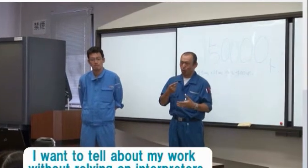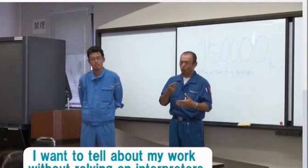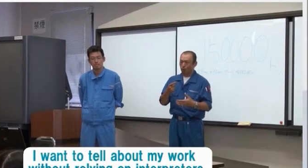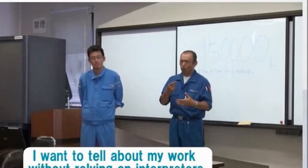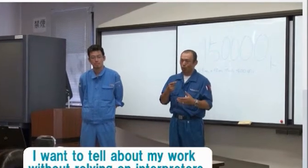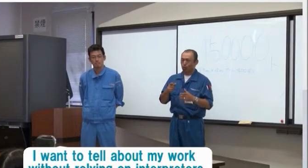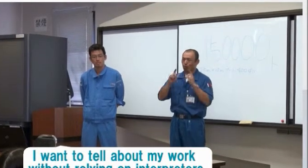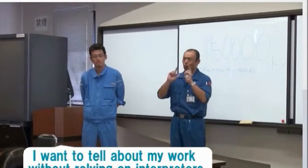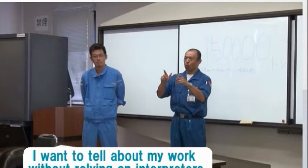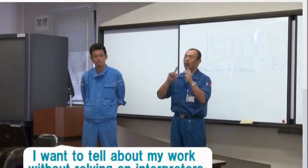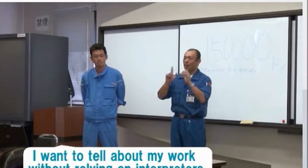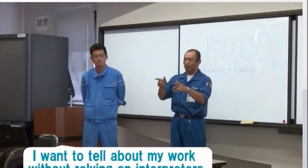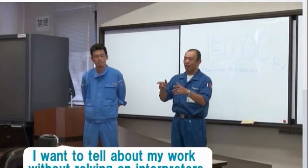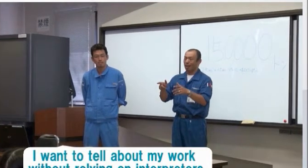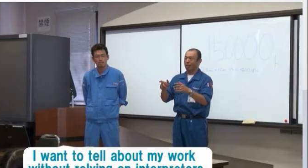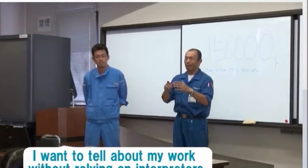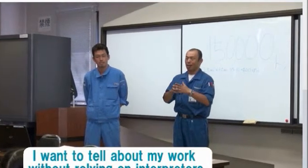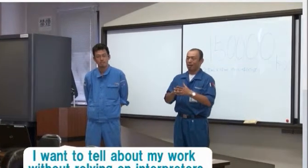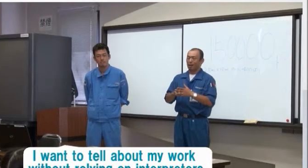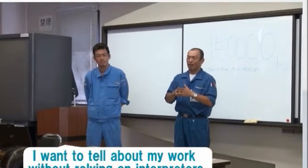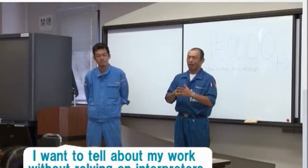の言葉で、